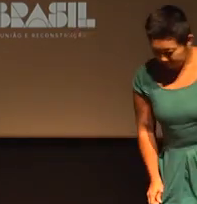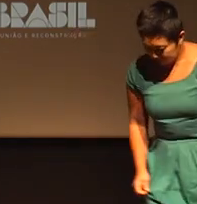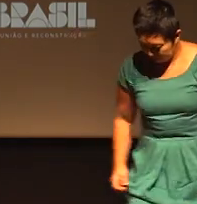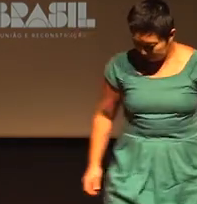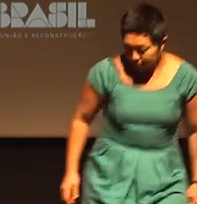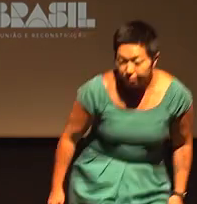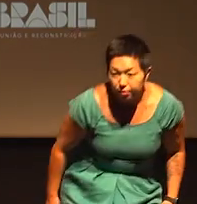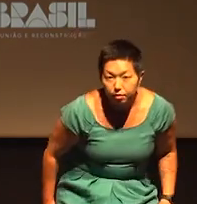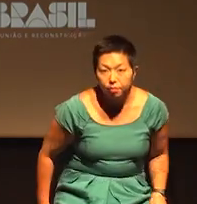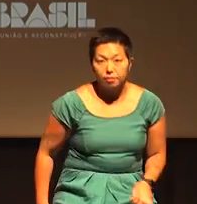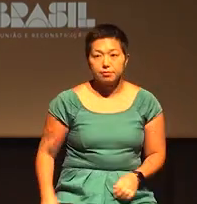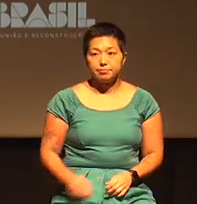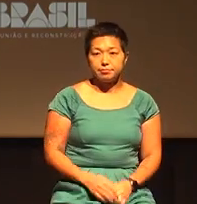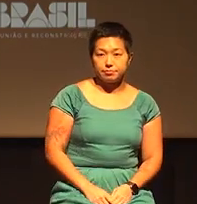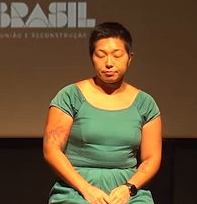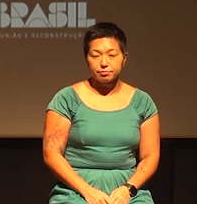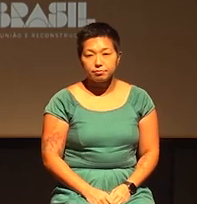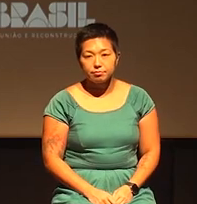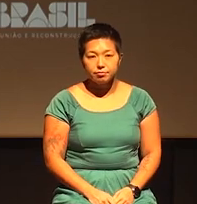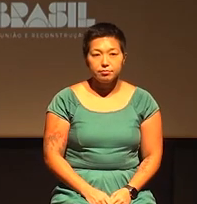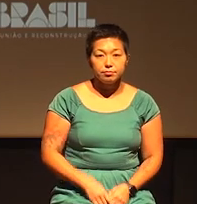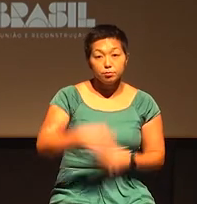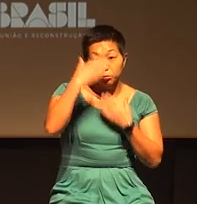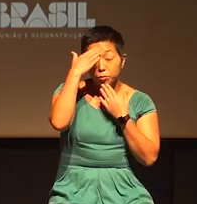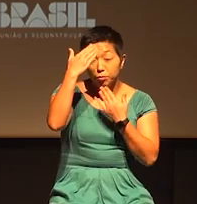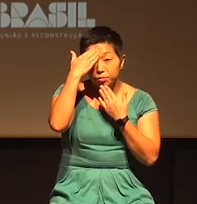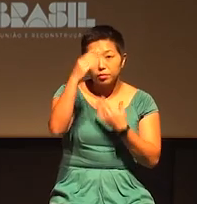que é ali e aí eu